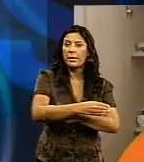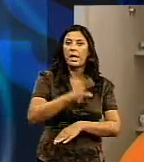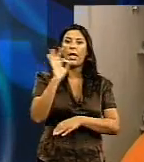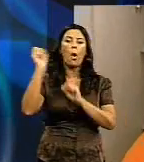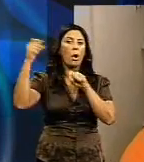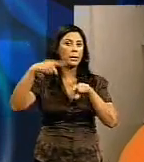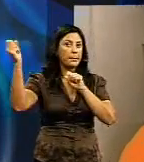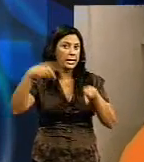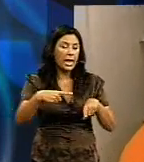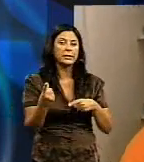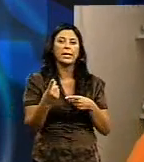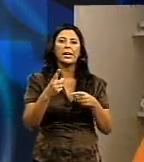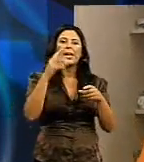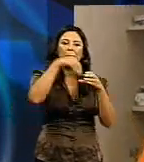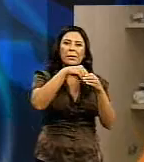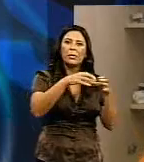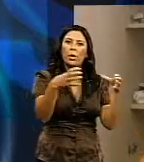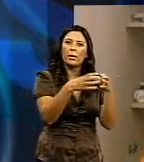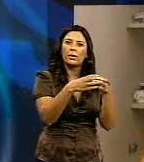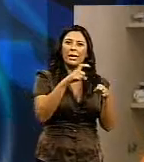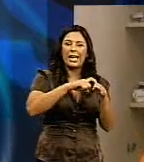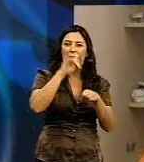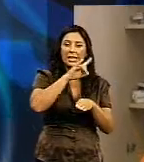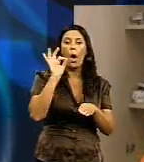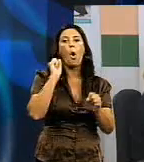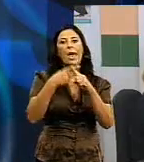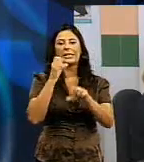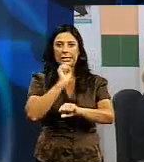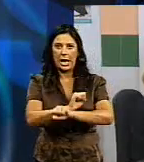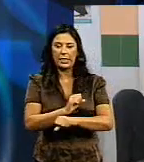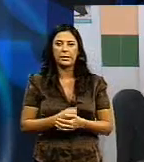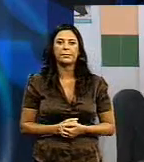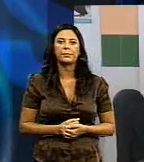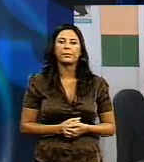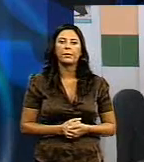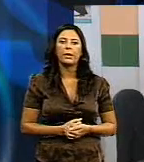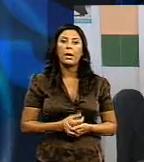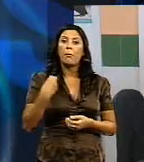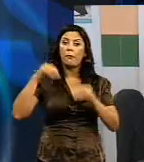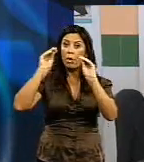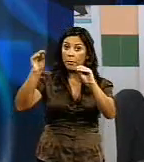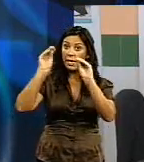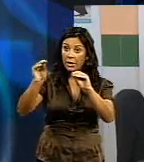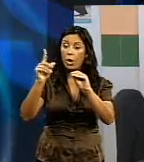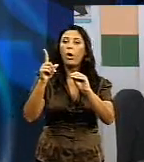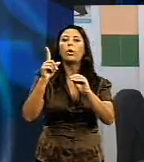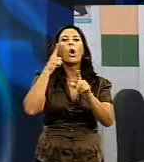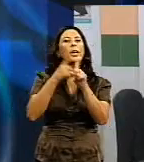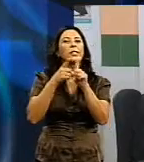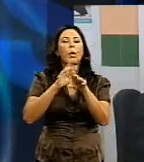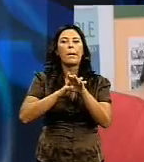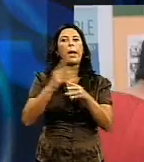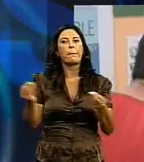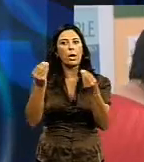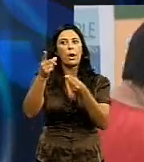inmigrantes, pertenecientes a minorías étnicas y exreclusas. El objetivo de la formación, asegurar una mejor cualificación para el